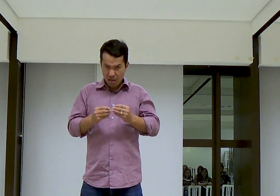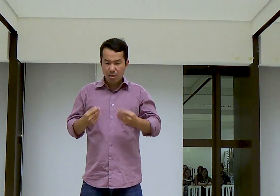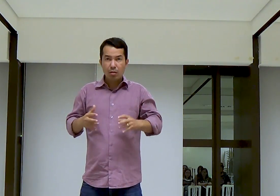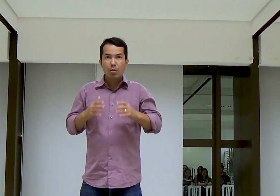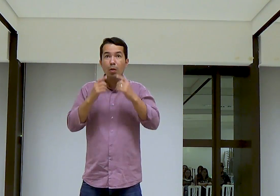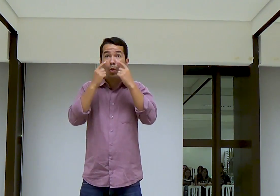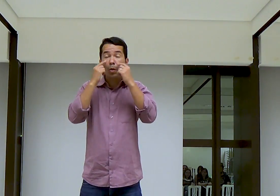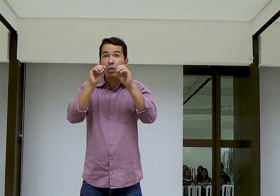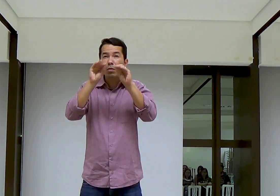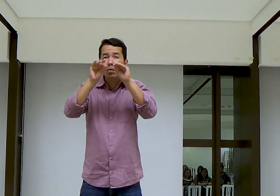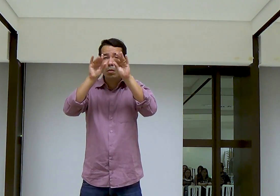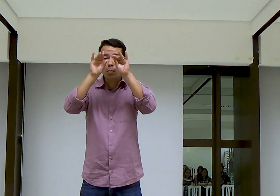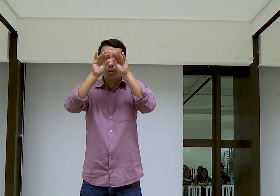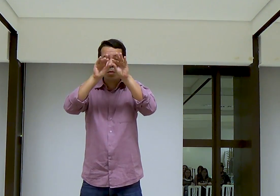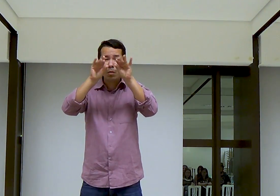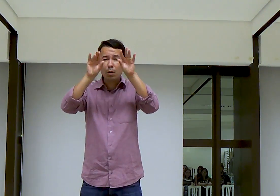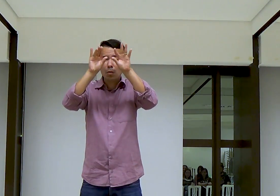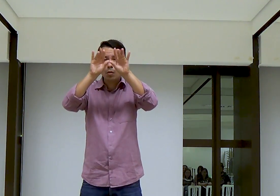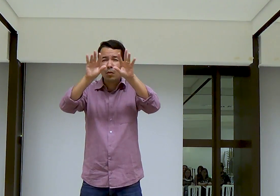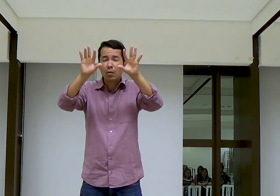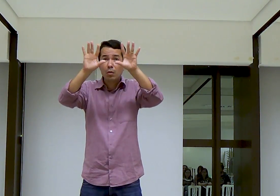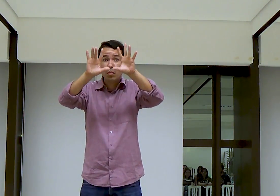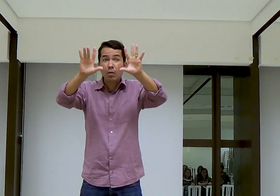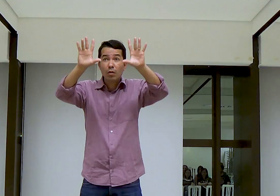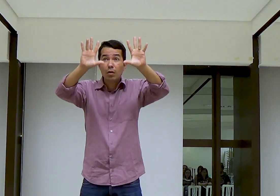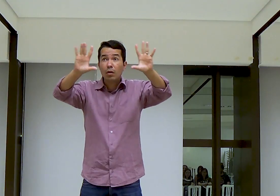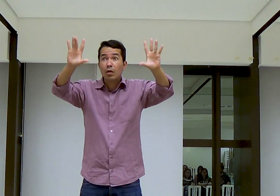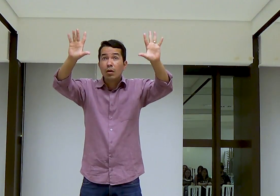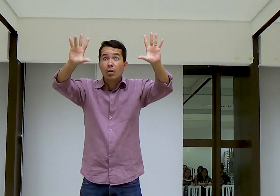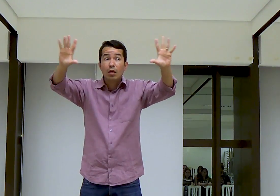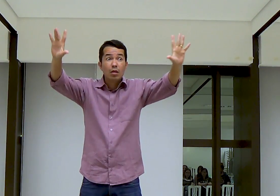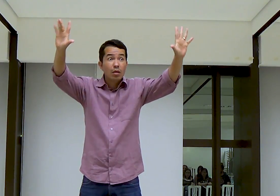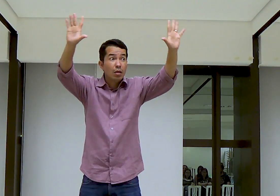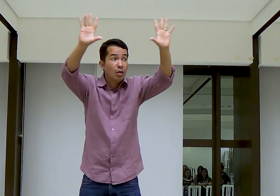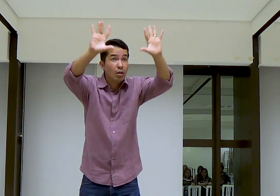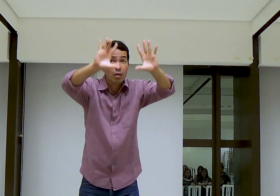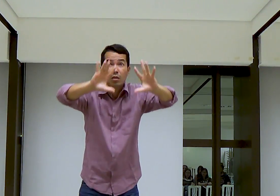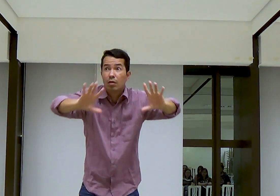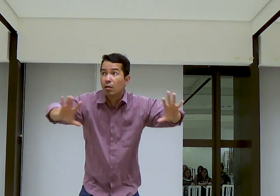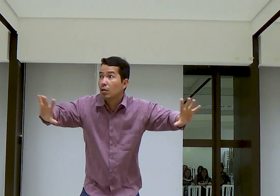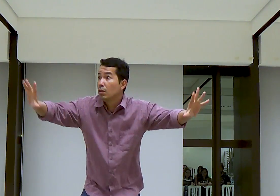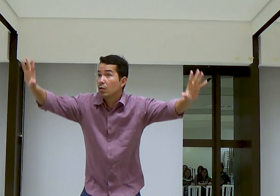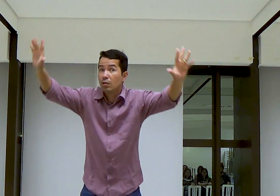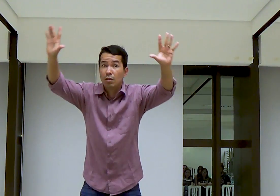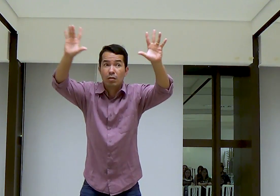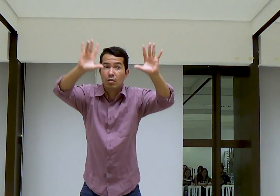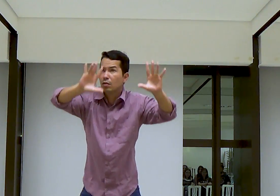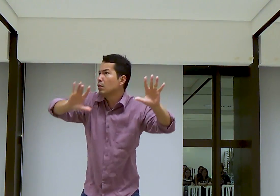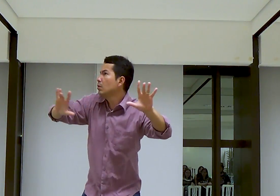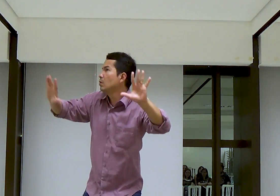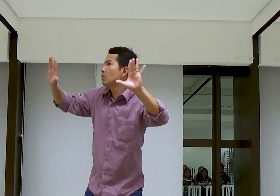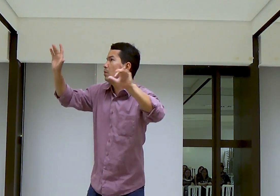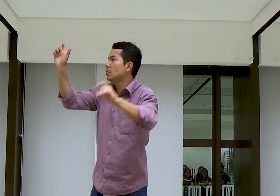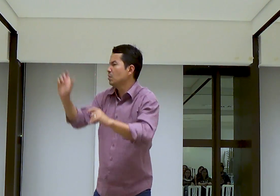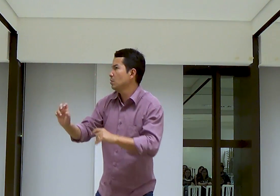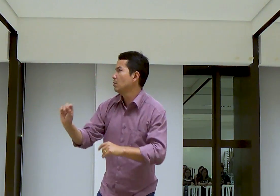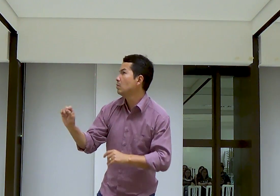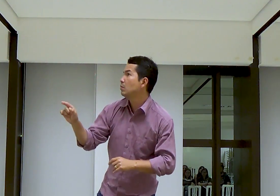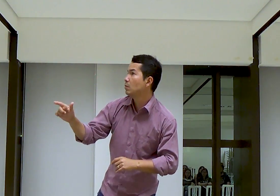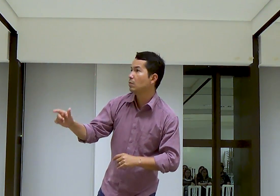caíssem as escamas que estão impedindo ele de enxergar. E ele começa então a